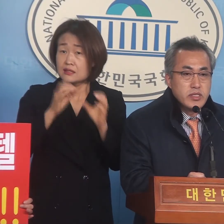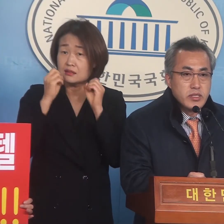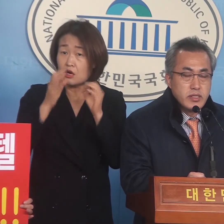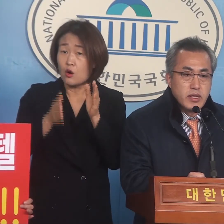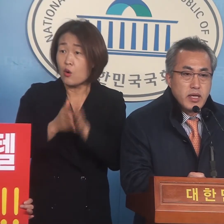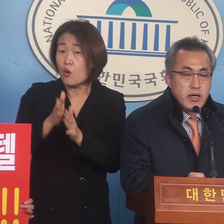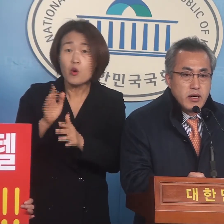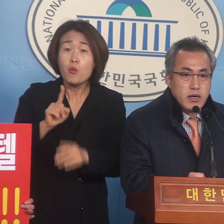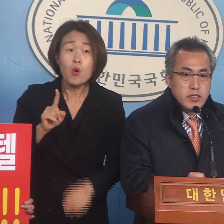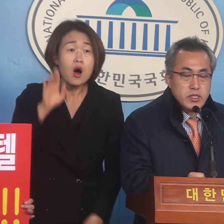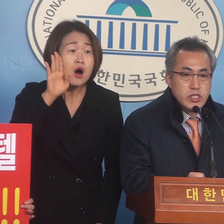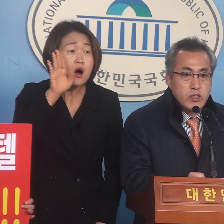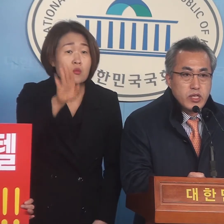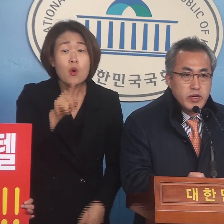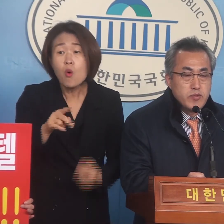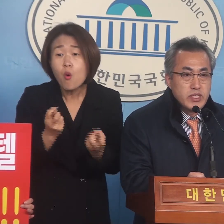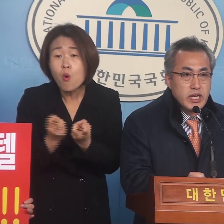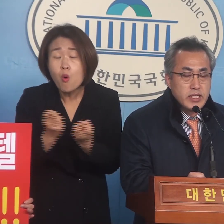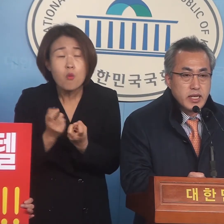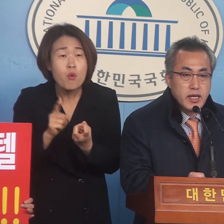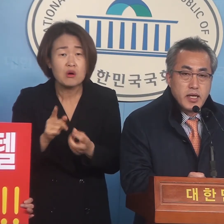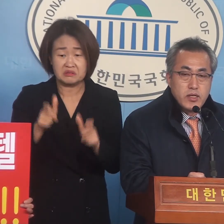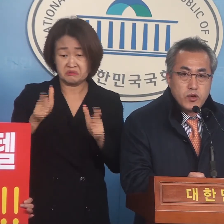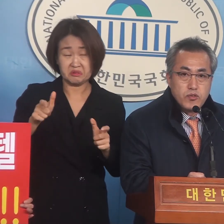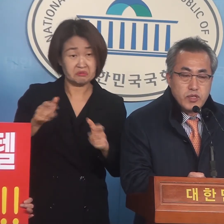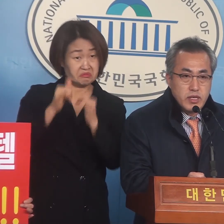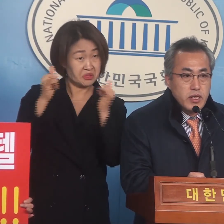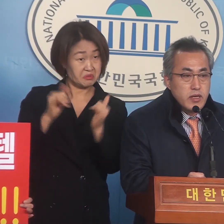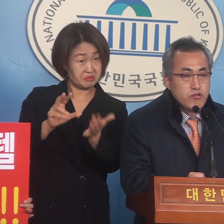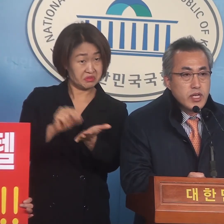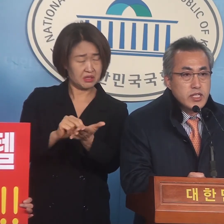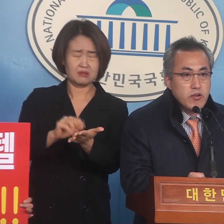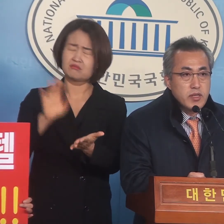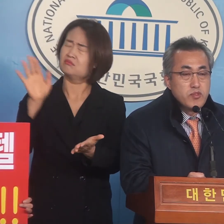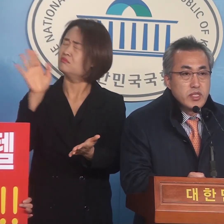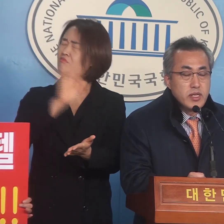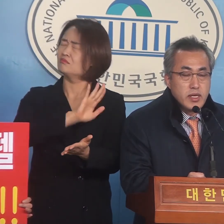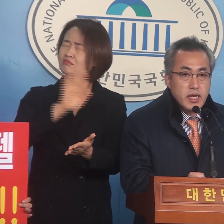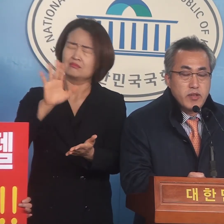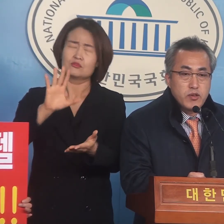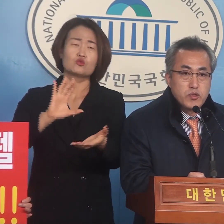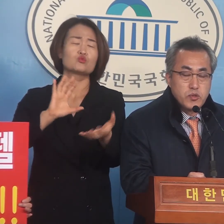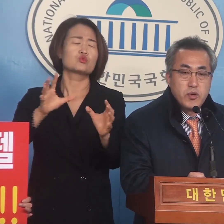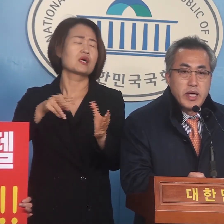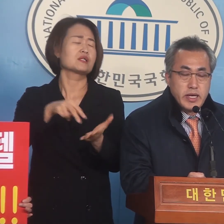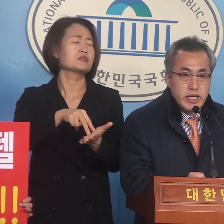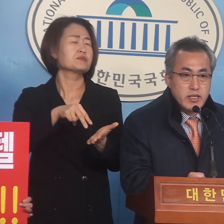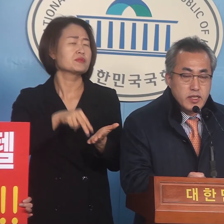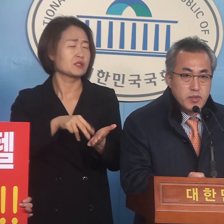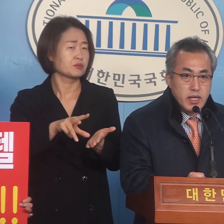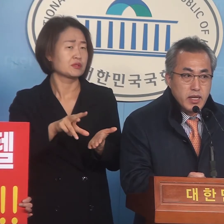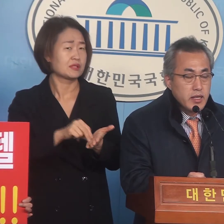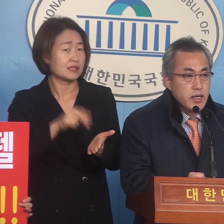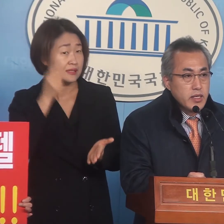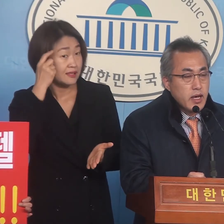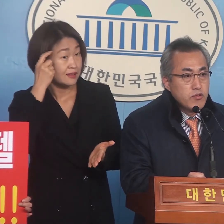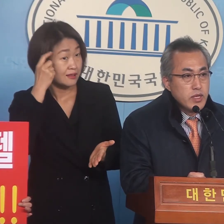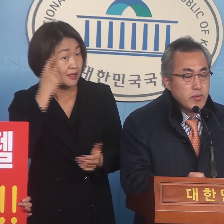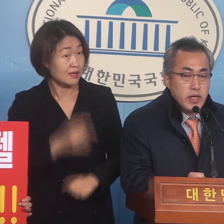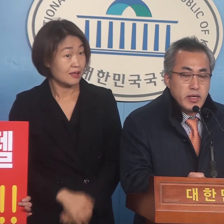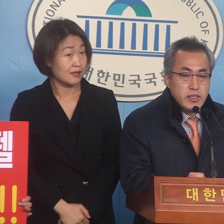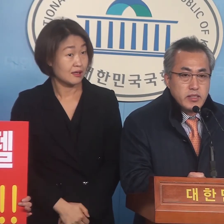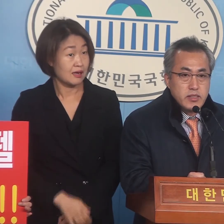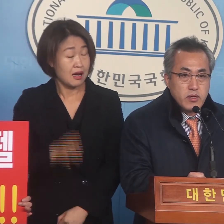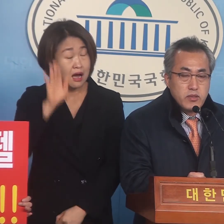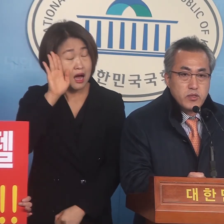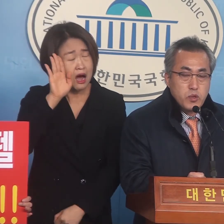할 것인지는 지역사회의 문제가 아니라 전 우리 국가 차원의 문제가 될 것으로 생각됩니다.